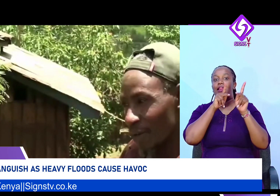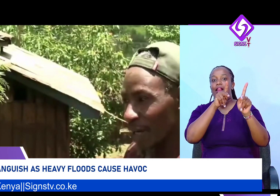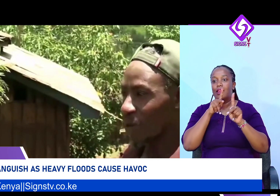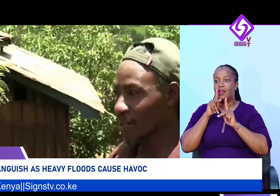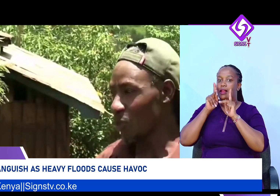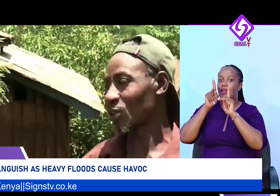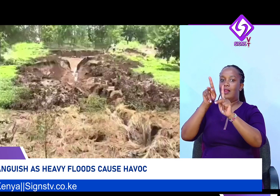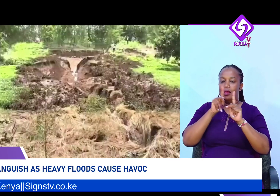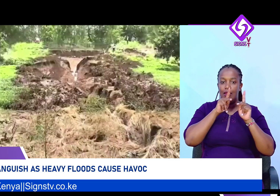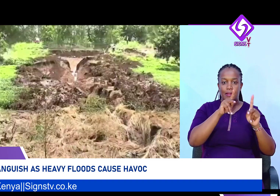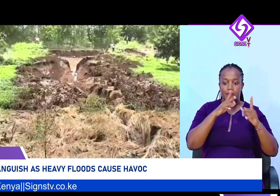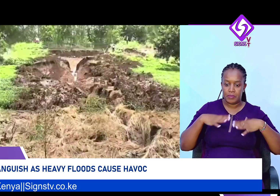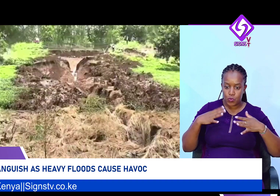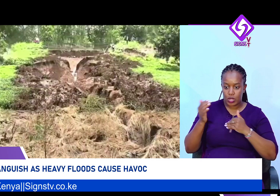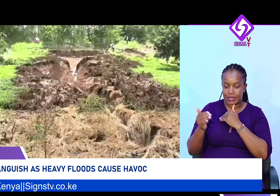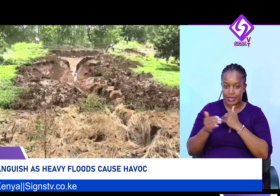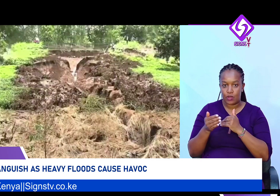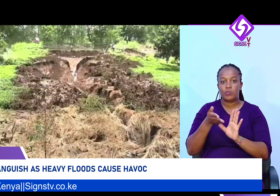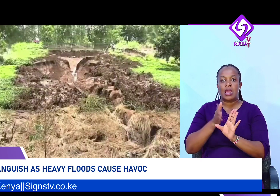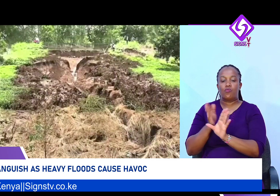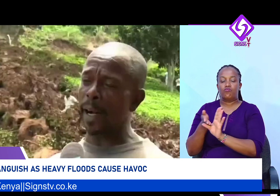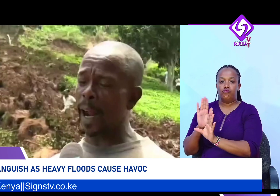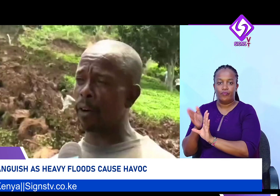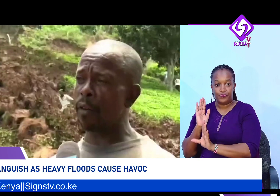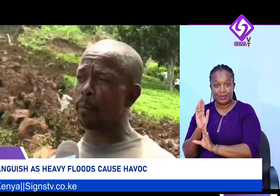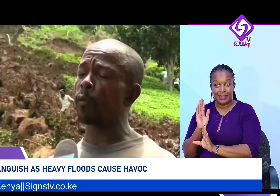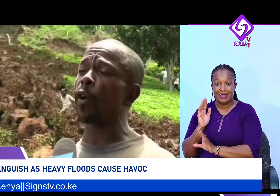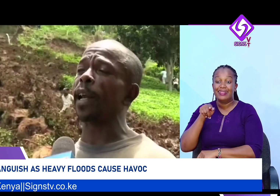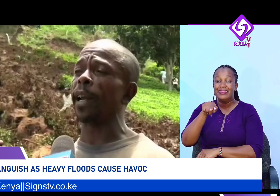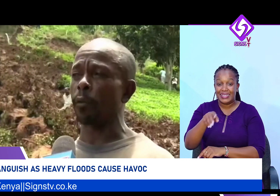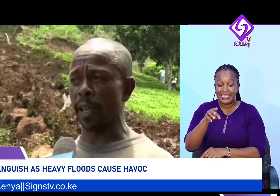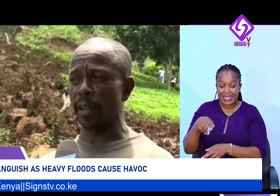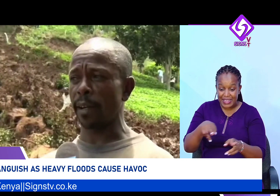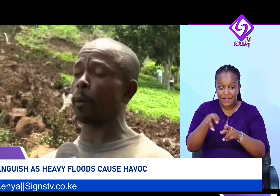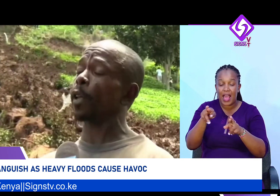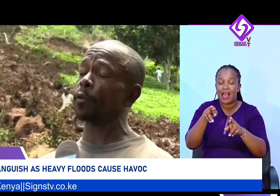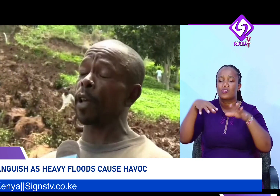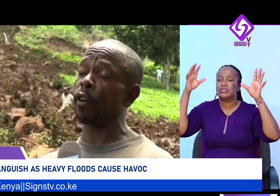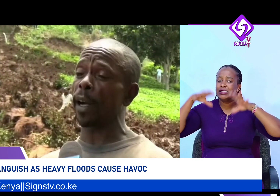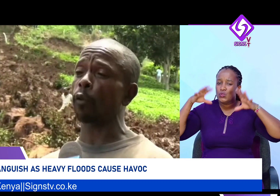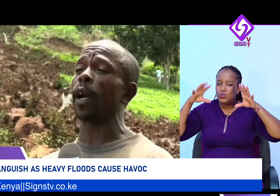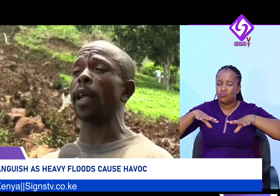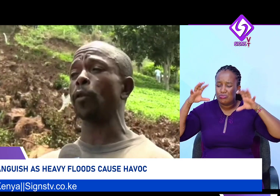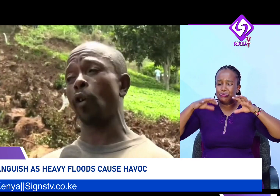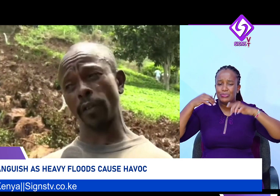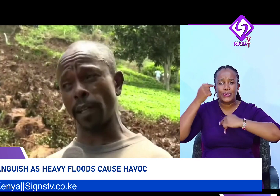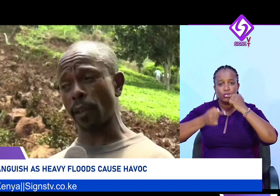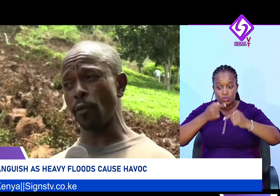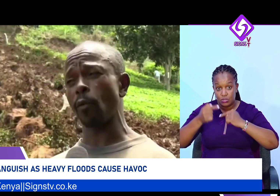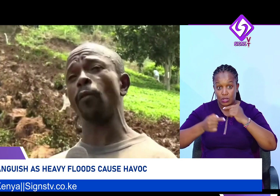wako karibu watoke. Na uoga juu ya hiyo kanalo, bado mvua inaendelea kunyesha. Na kwa juu ya hiyo kanalo kuna demu iko saidi ya juu, kwa hivyo